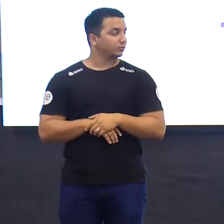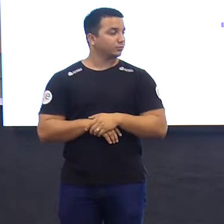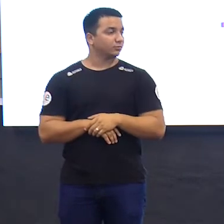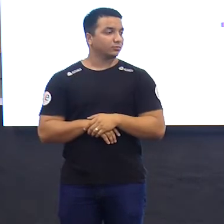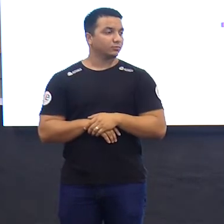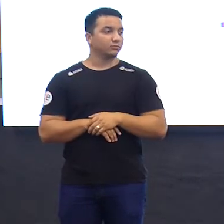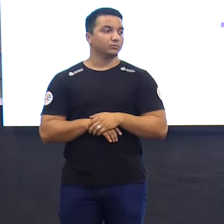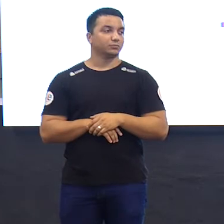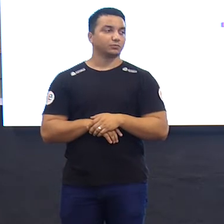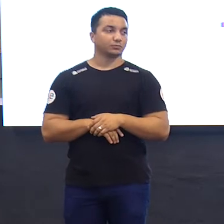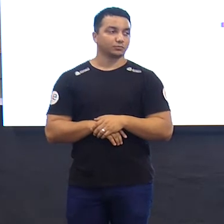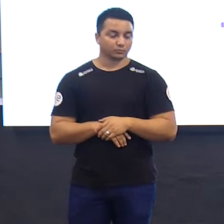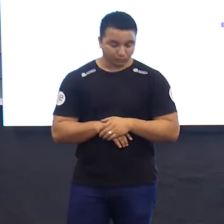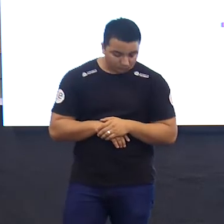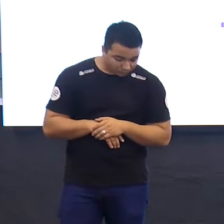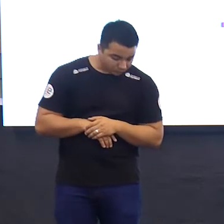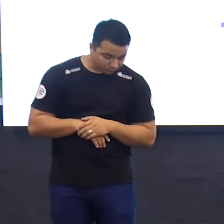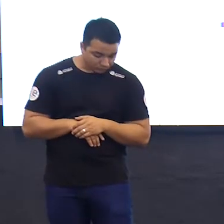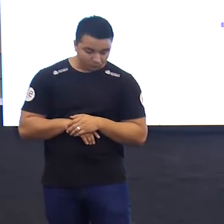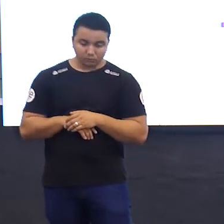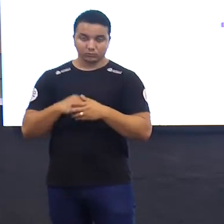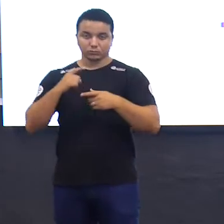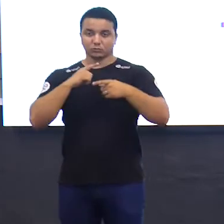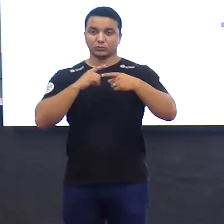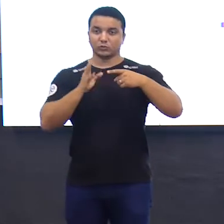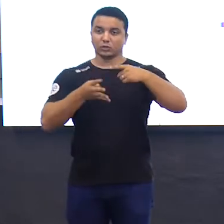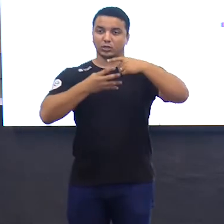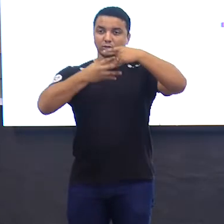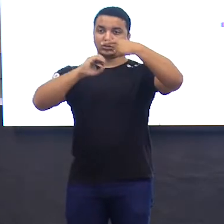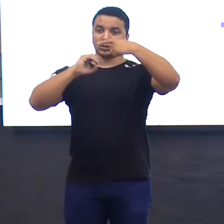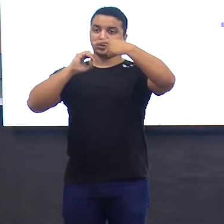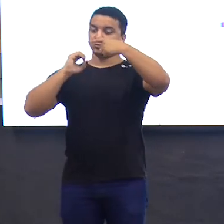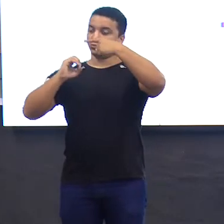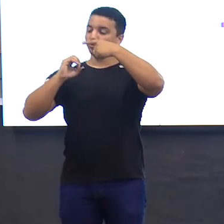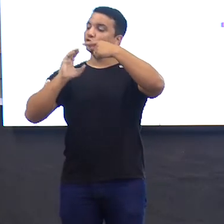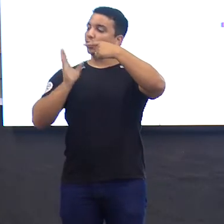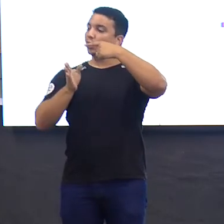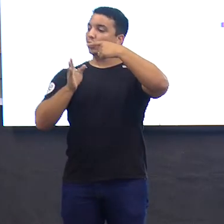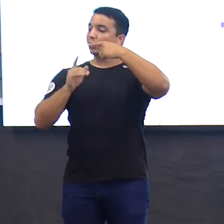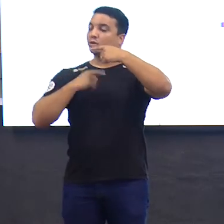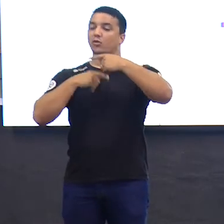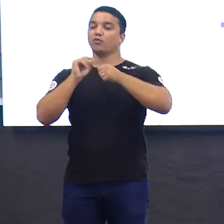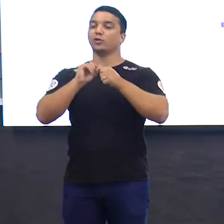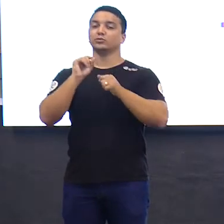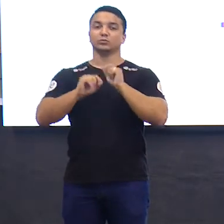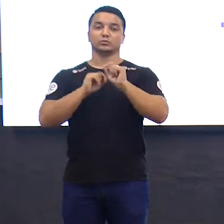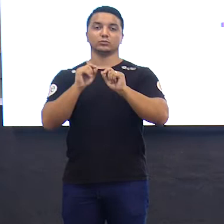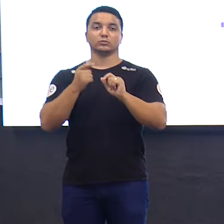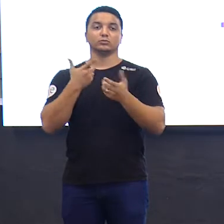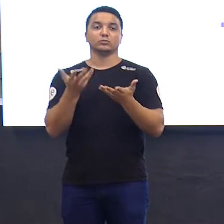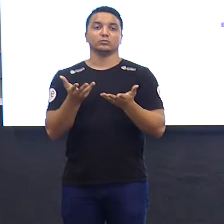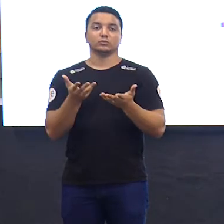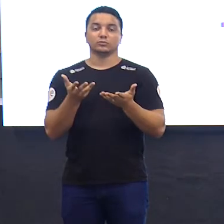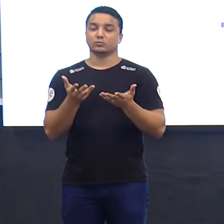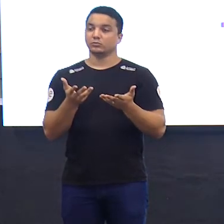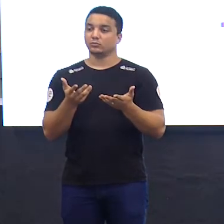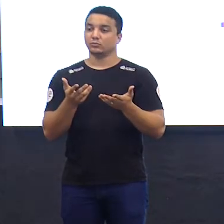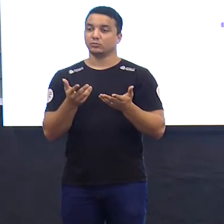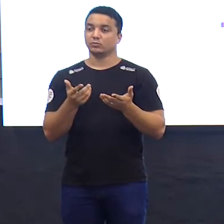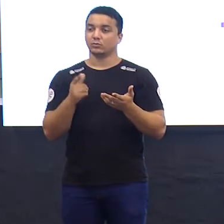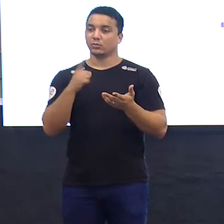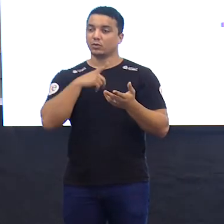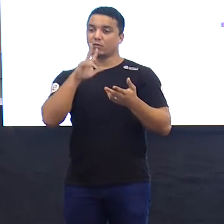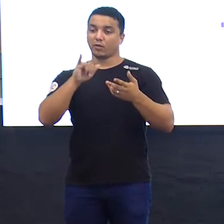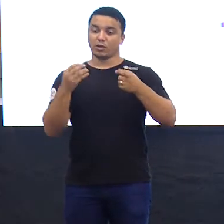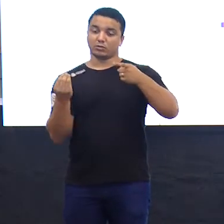Gente, 40, já tem um zero embaixo, não tem? Então o que eu vou fazer? O que eu vou fazer? Eu